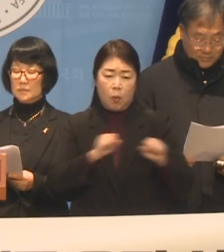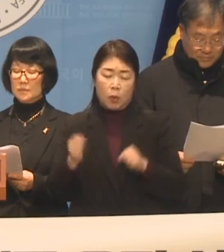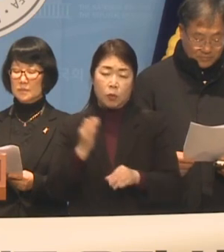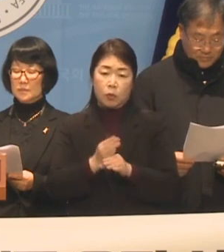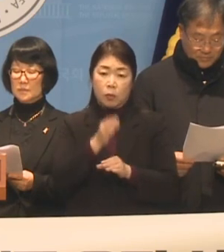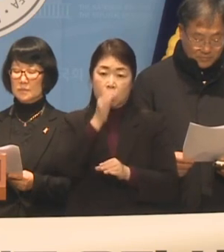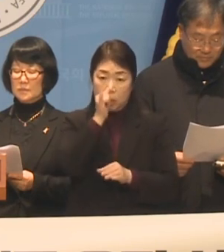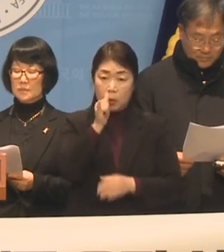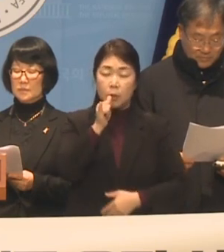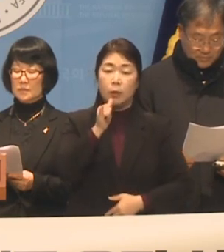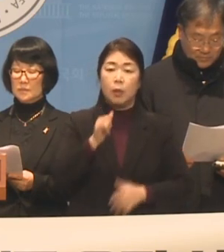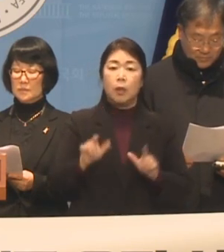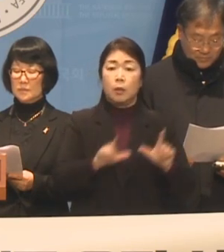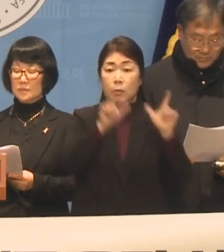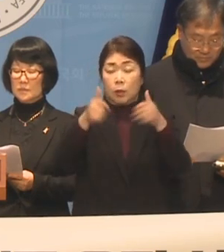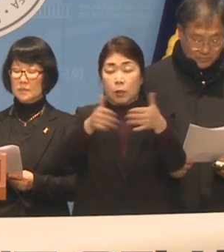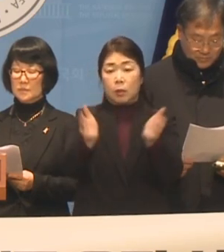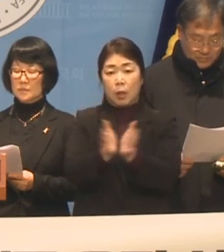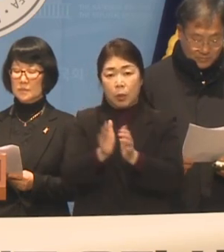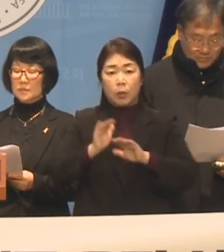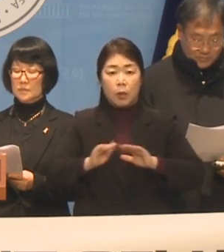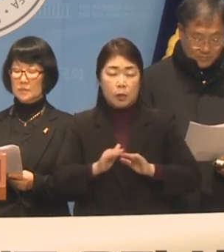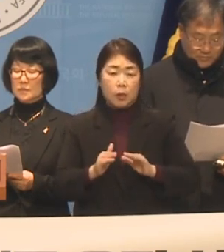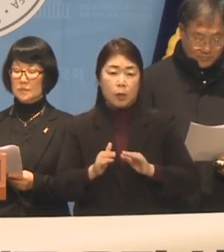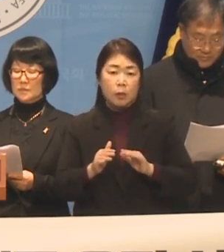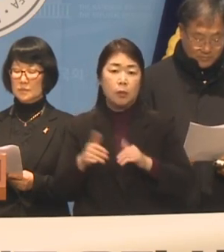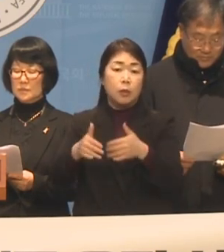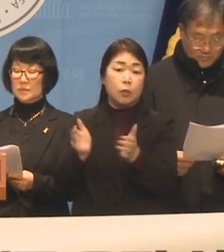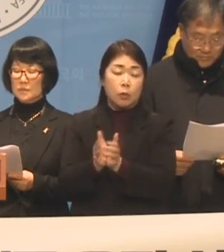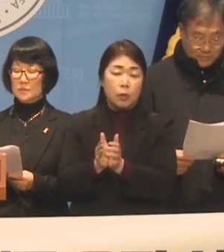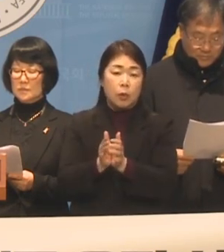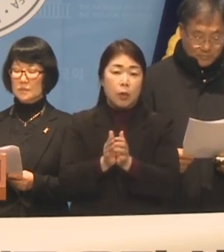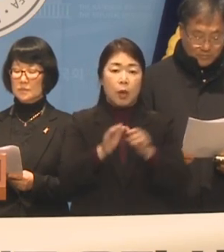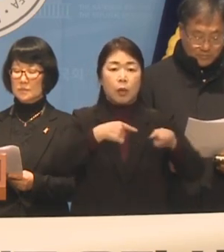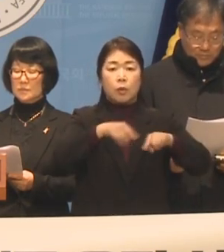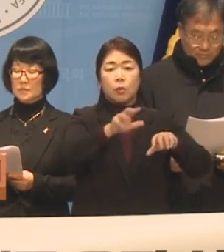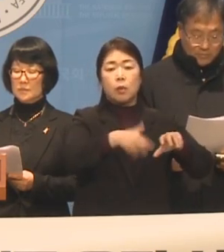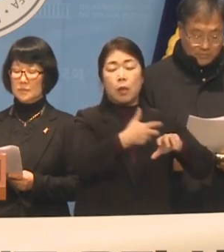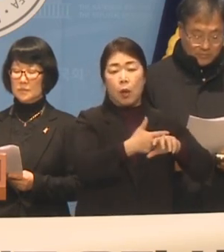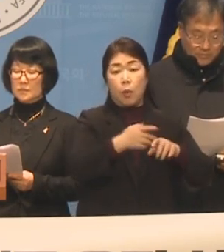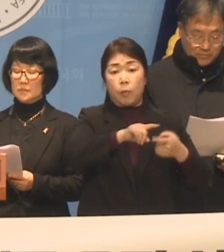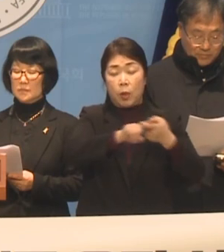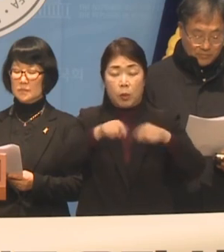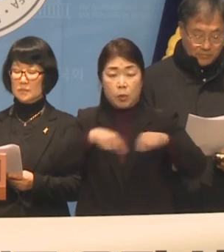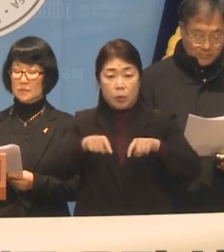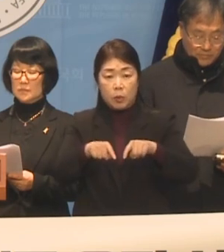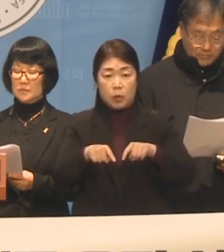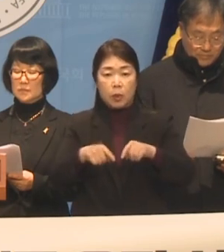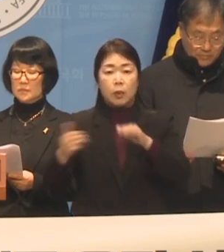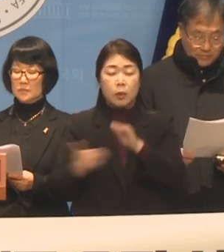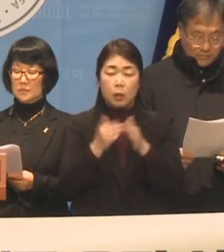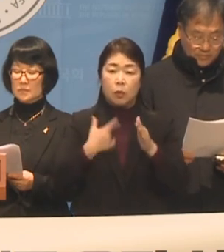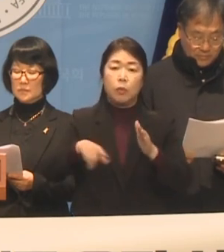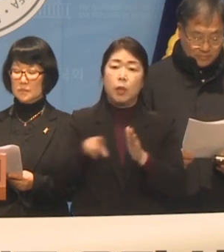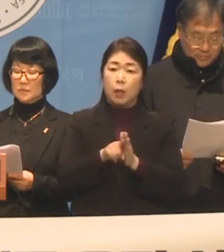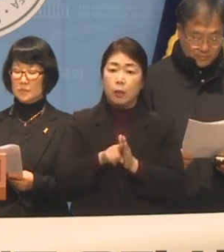인사들의 대책기구인 정치개혁과 연합정치 실현을 위한 시민회의,